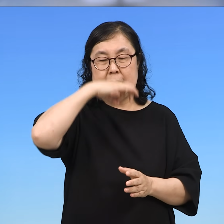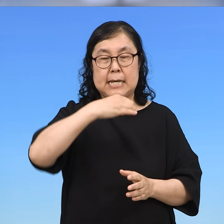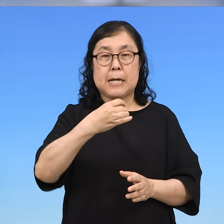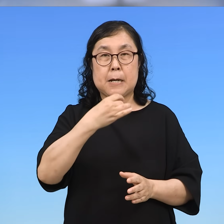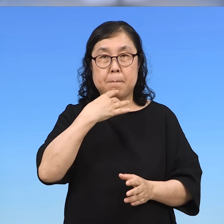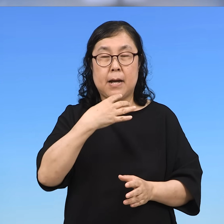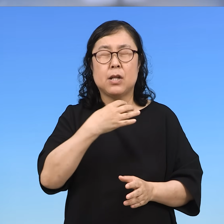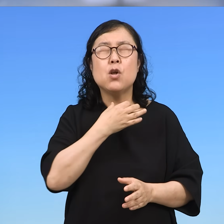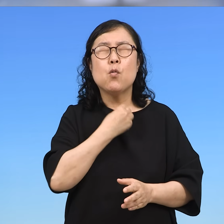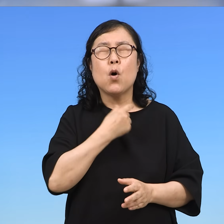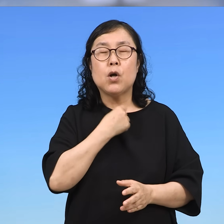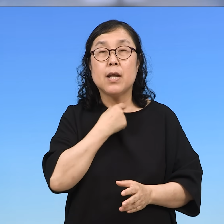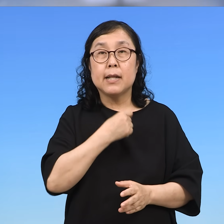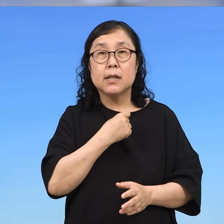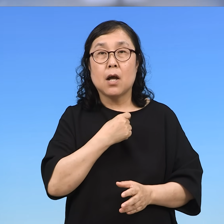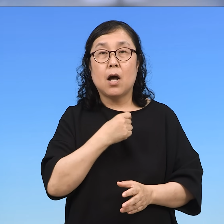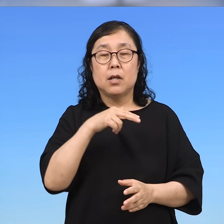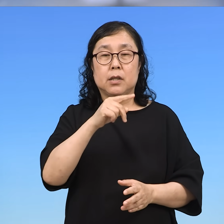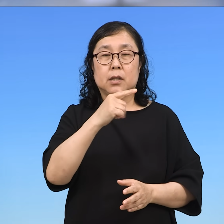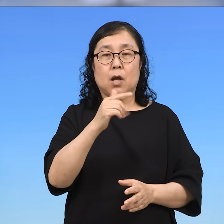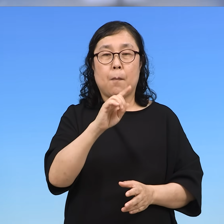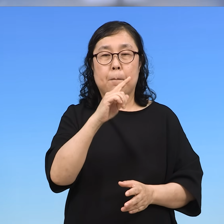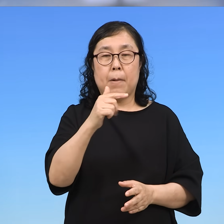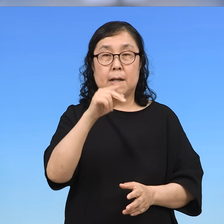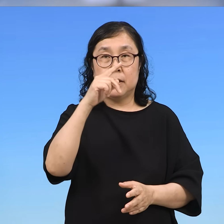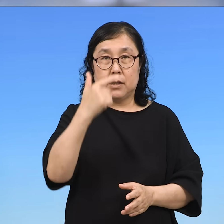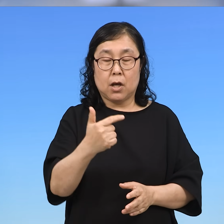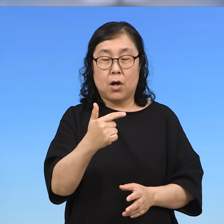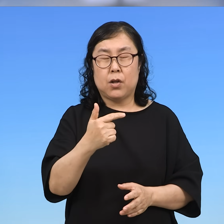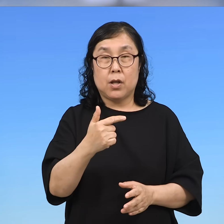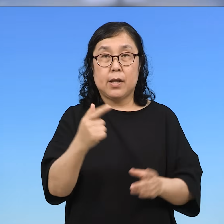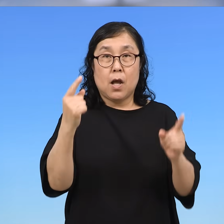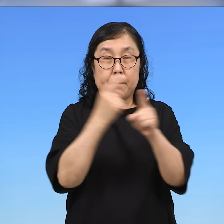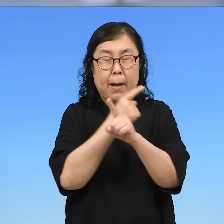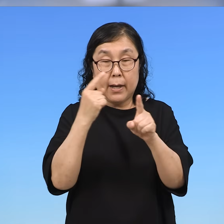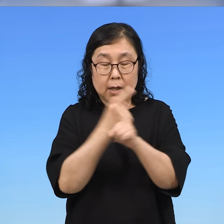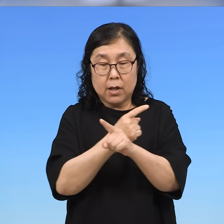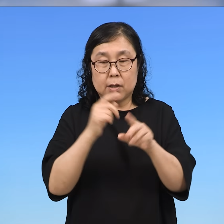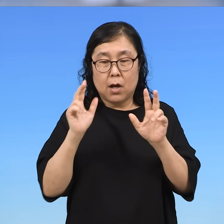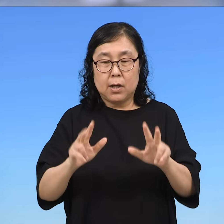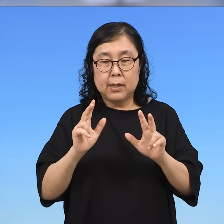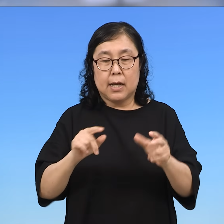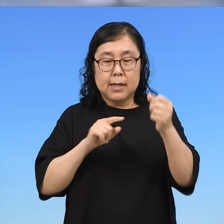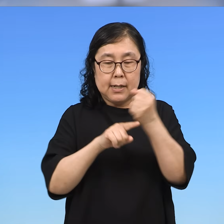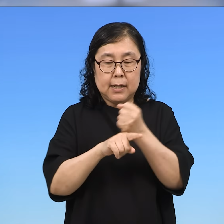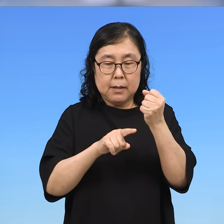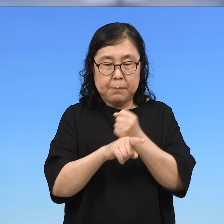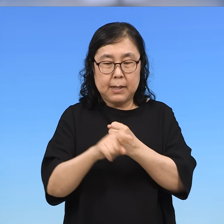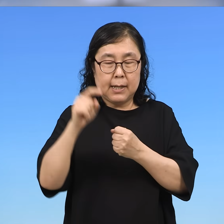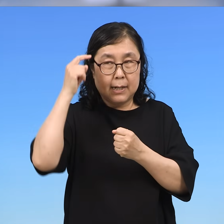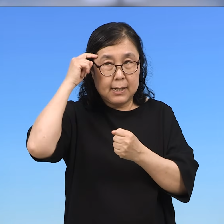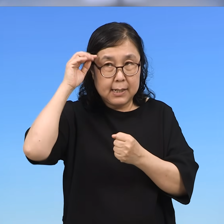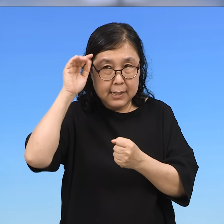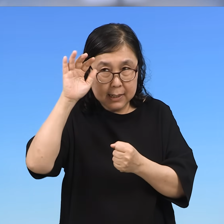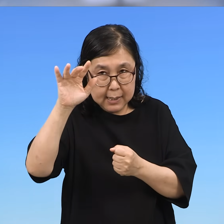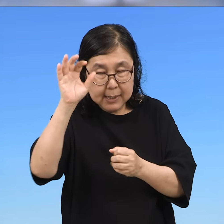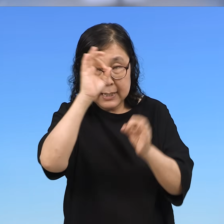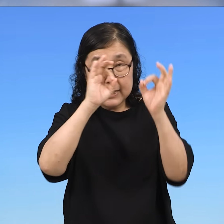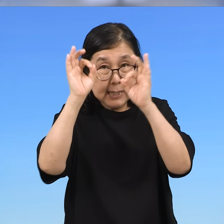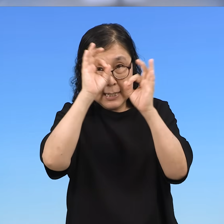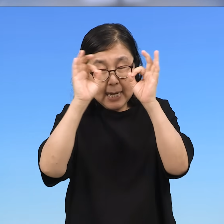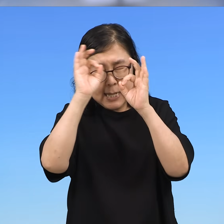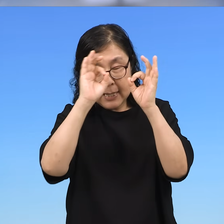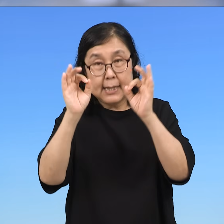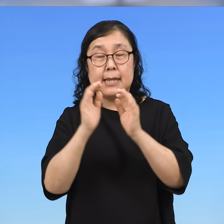이윤만을 추구하는 인생의 전반전에서 이제는 의미를 추구하는 후반전으로 전환해야 된다. 이거를 막 전